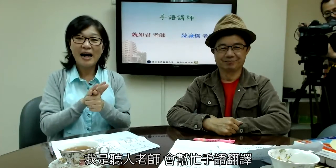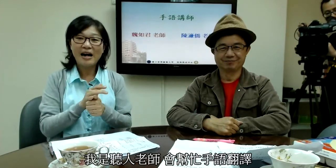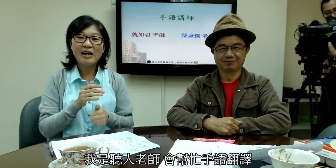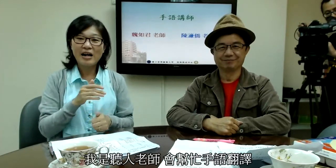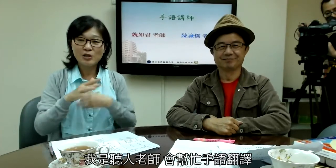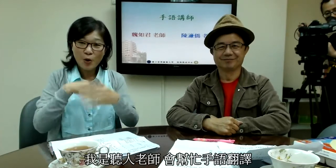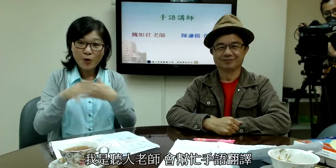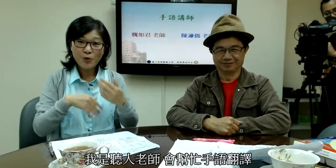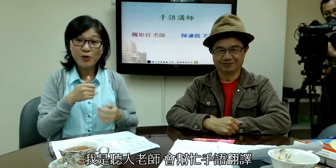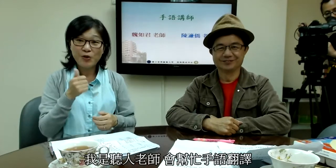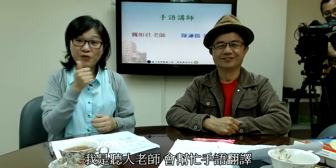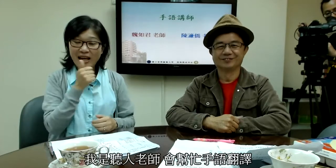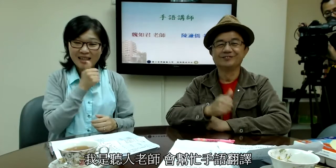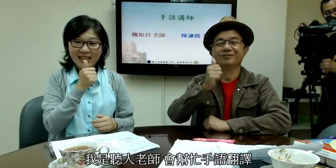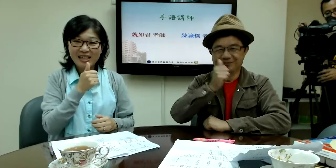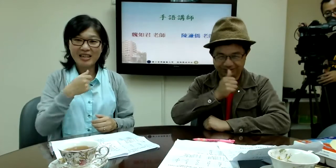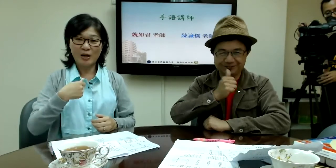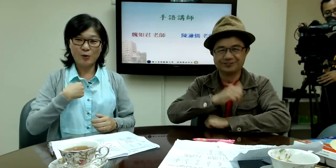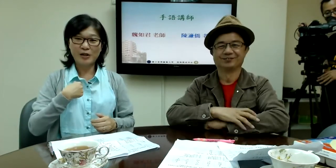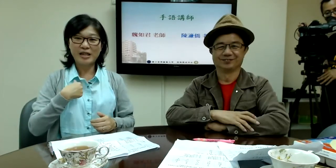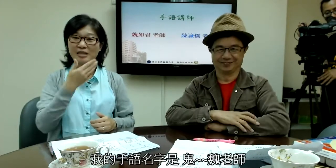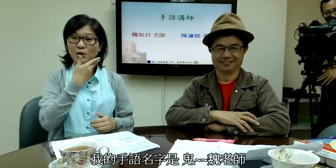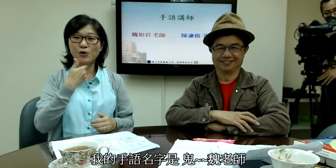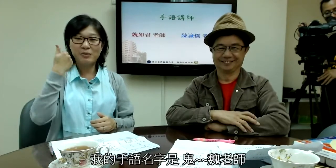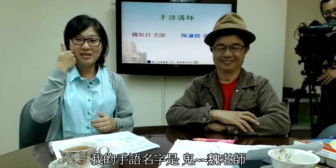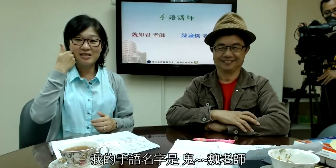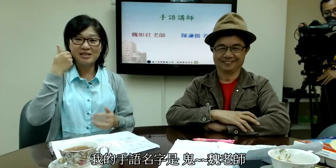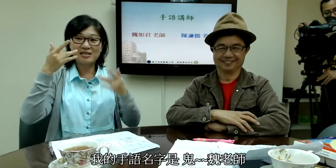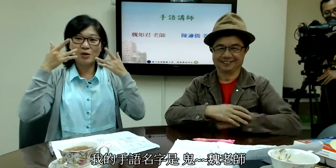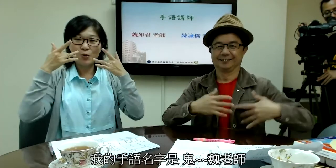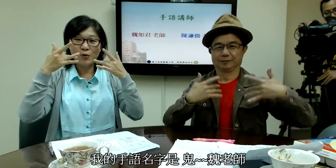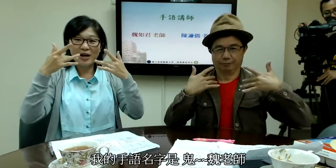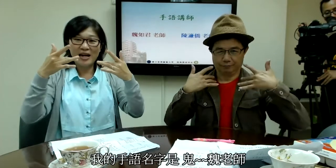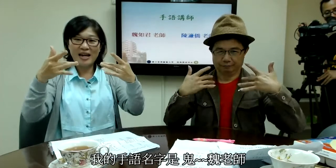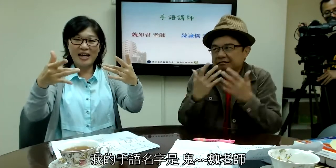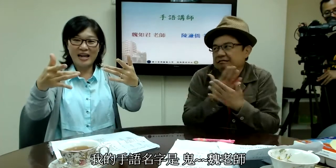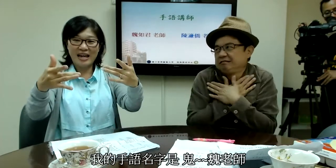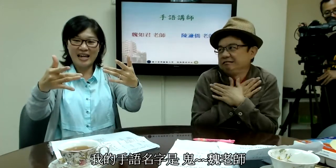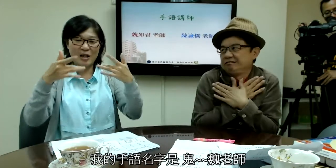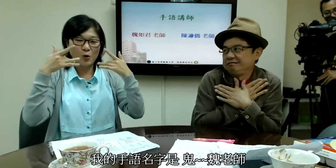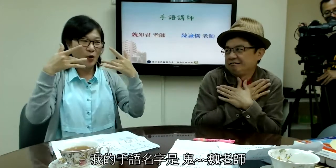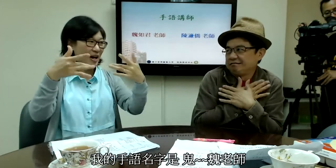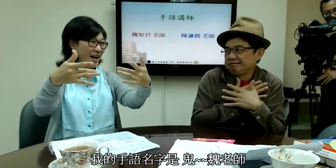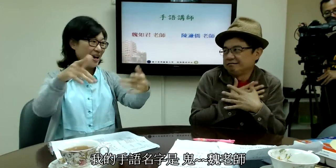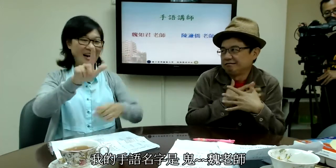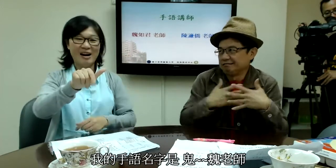忙手语翻译。我的手语名字是喂鬼老